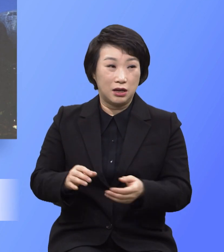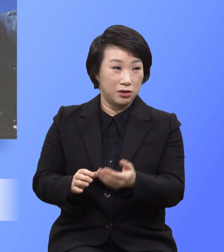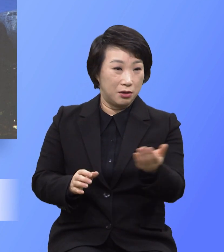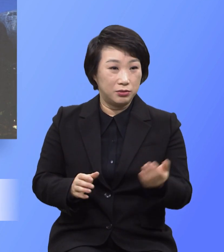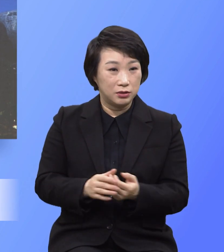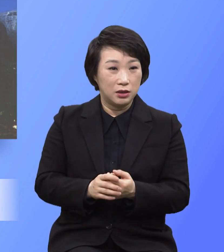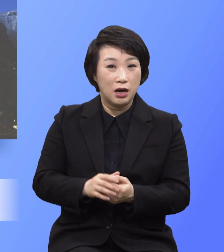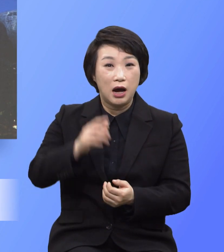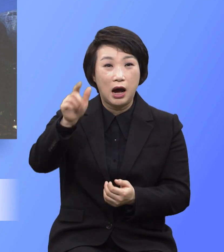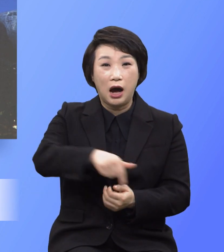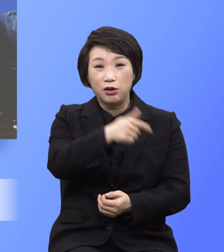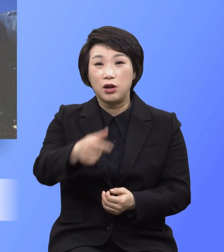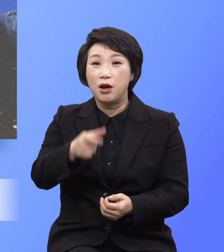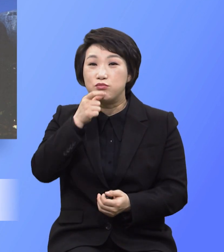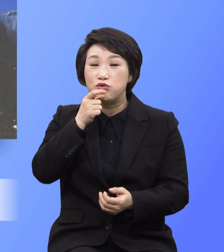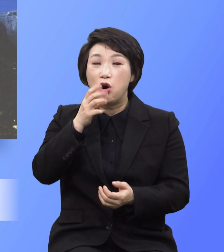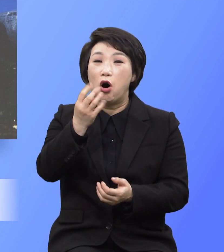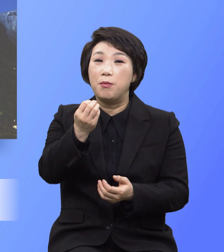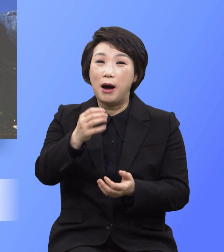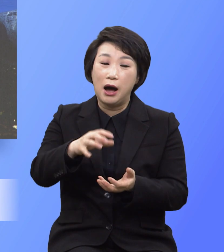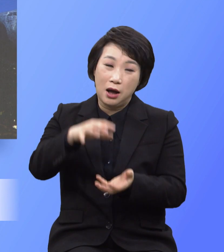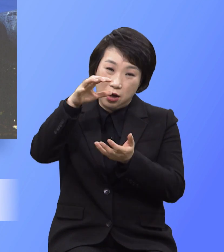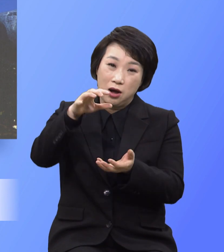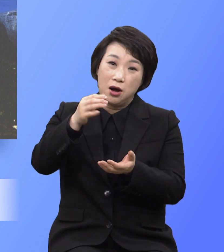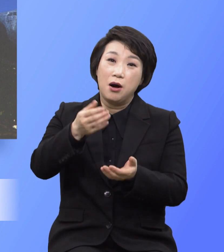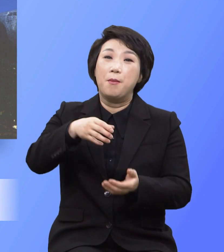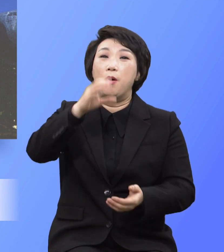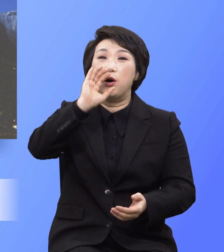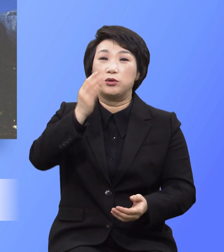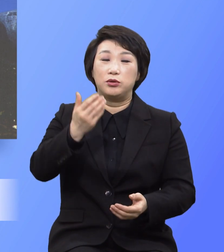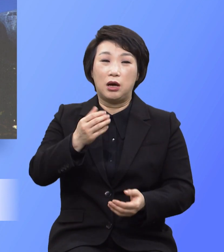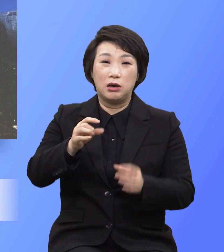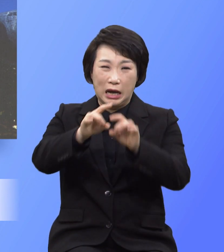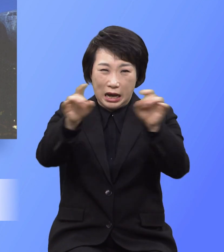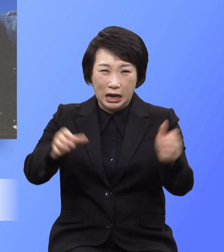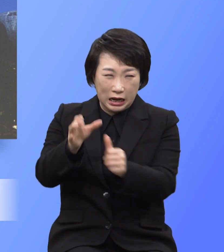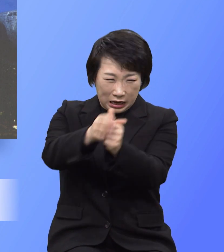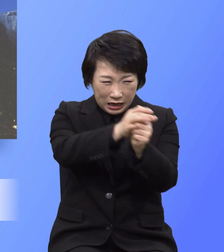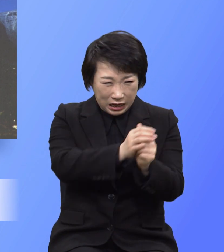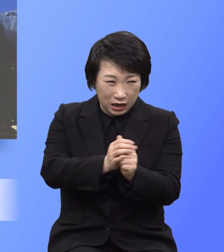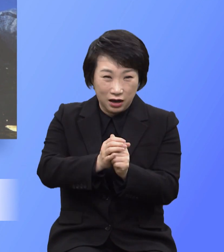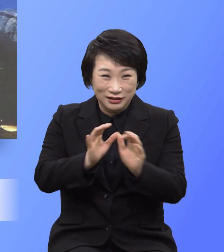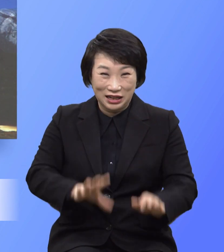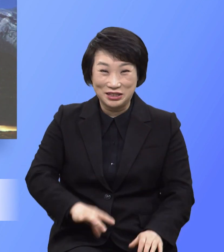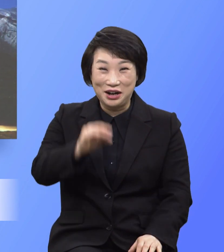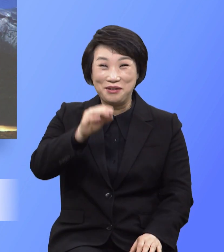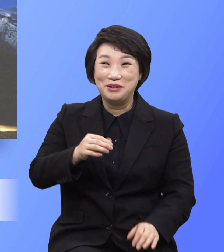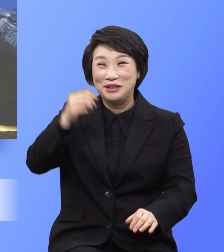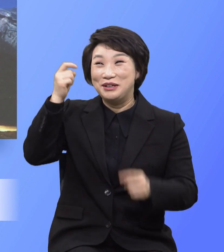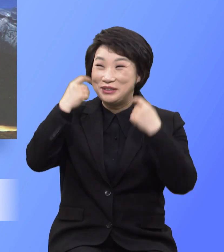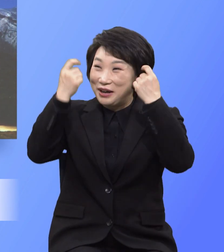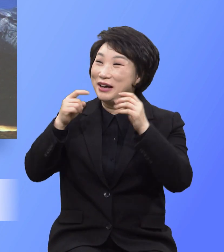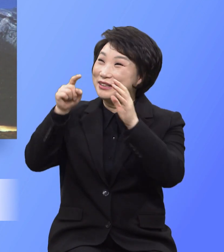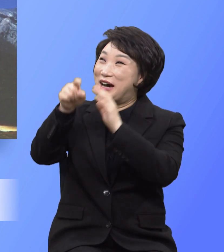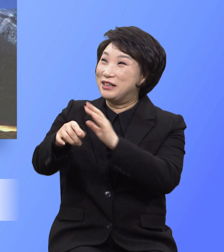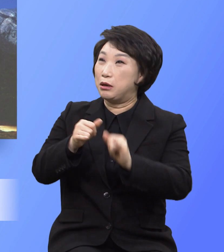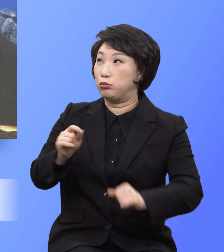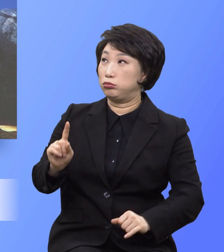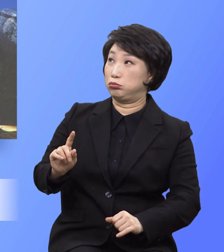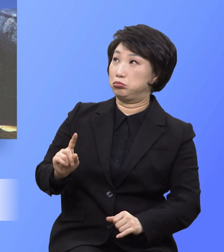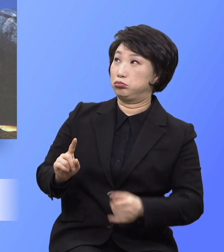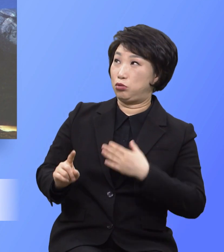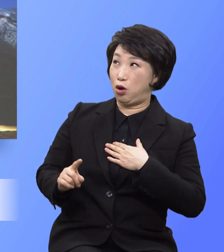물 이만큼은 먹어야 합니다고 배당해서 줍니다. 근데 처음으로 가는 사람들은 목도 안